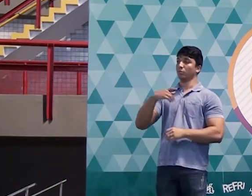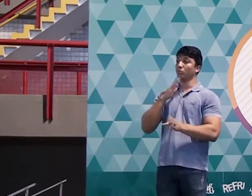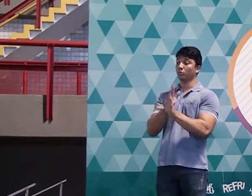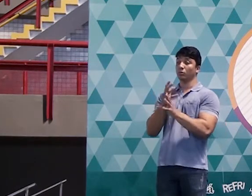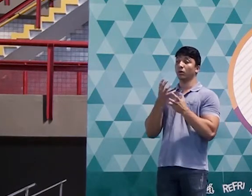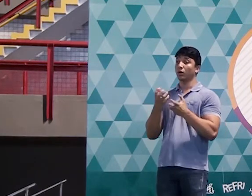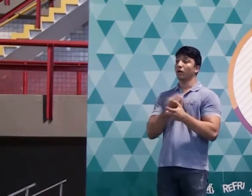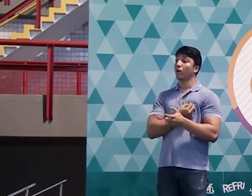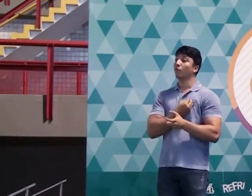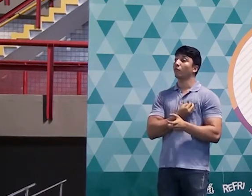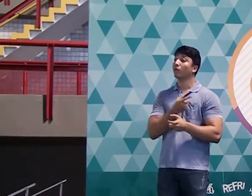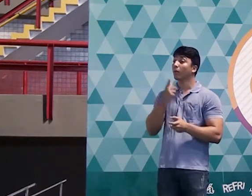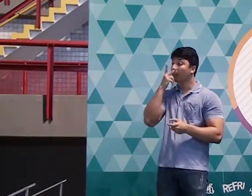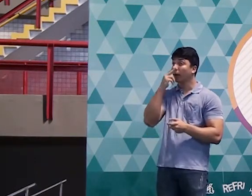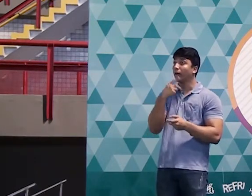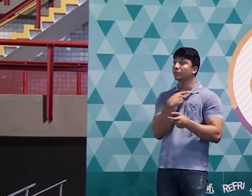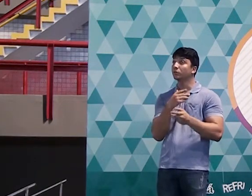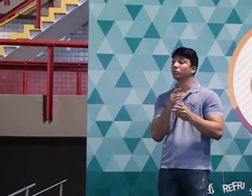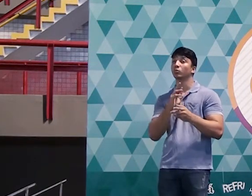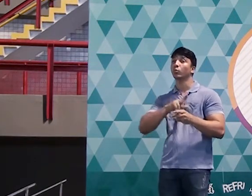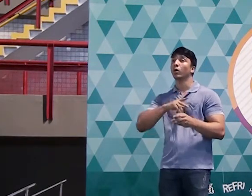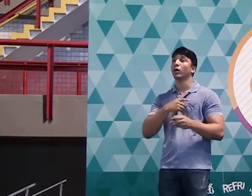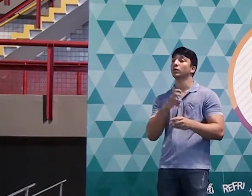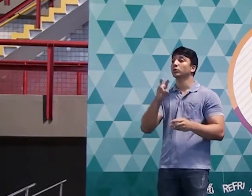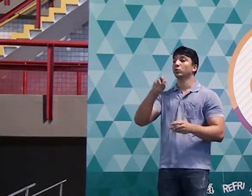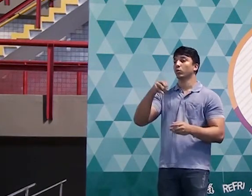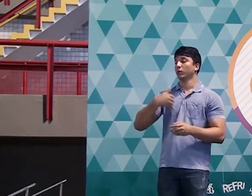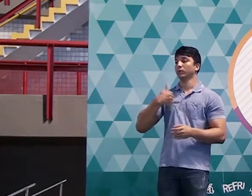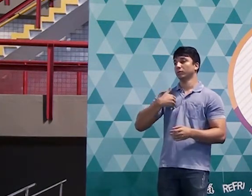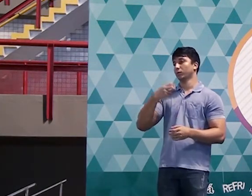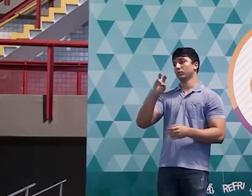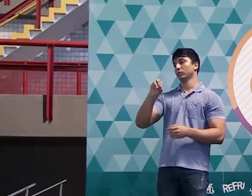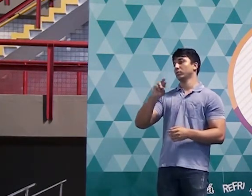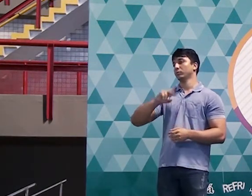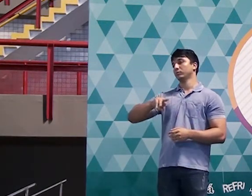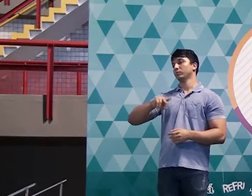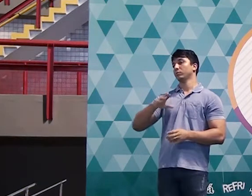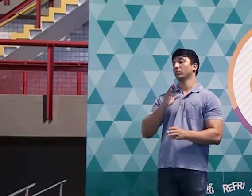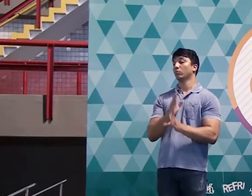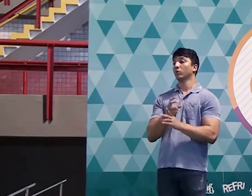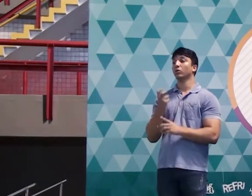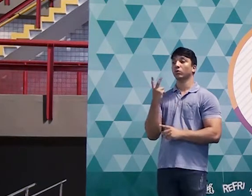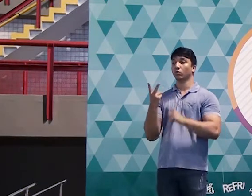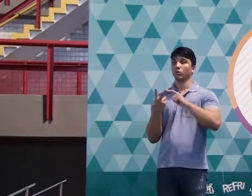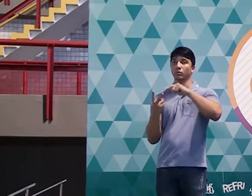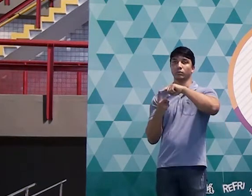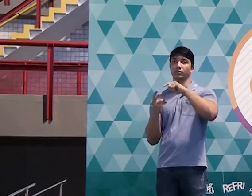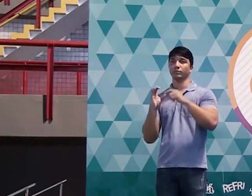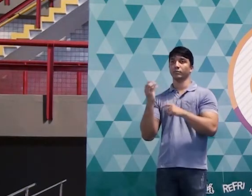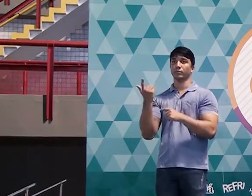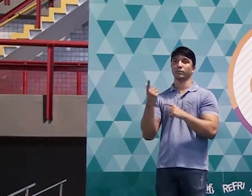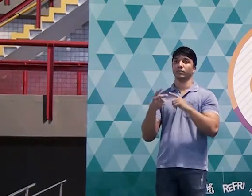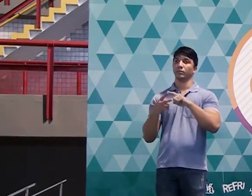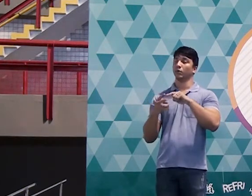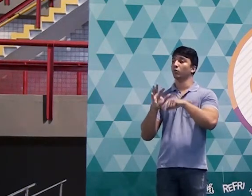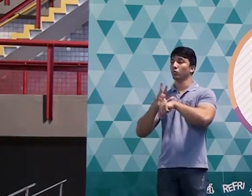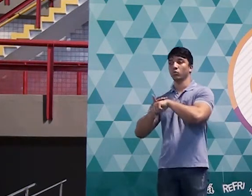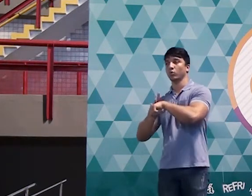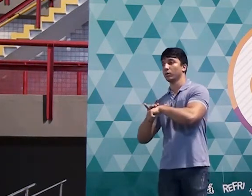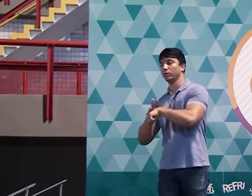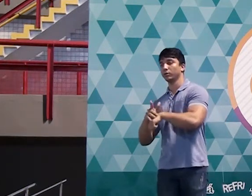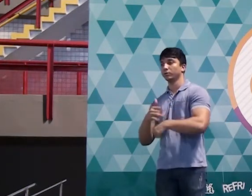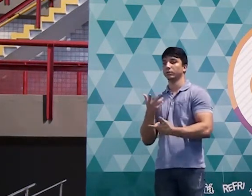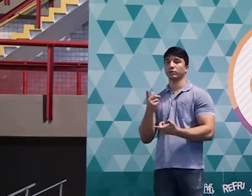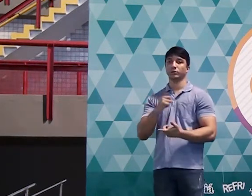expectativa de vida na Idade Média não chegava aos 50 anos, jovem. Por duas razões óbvias. Doenças, porque a gente